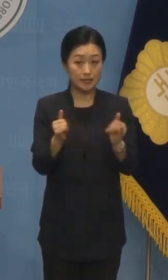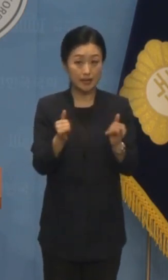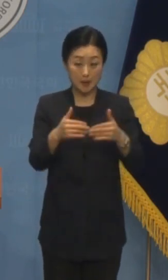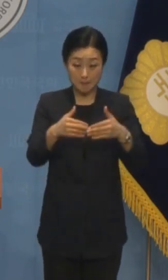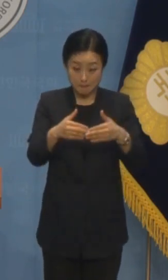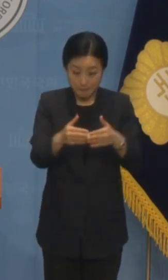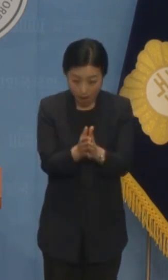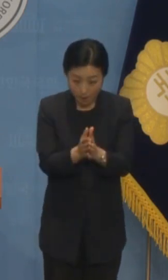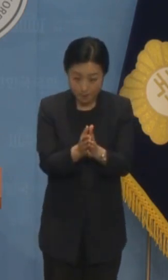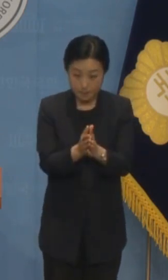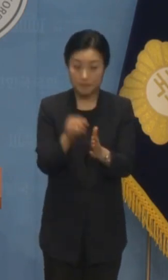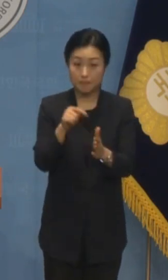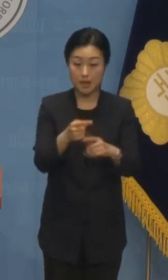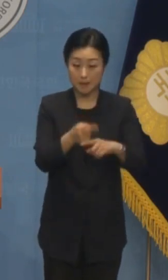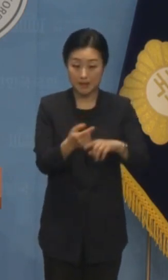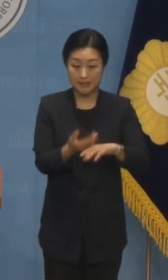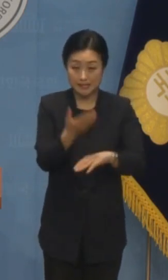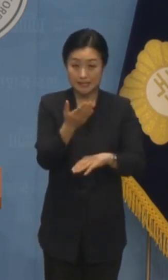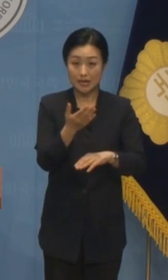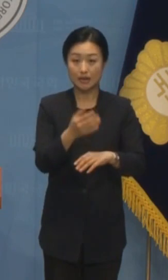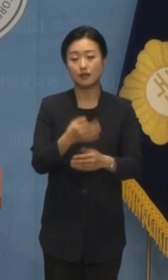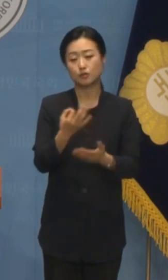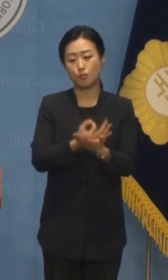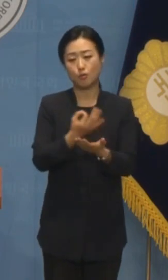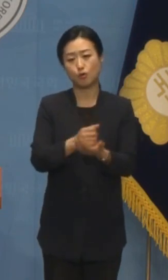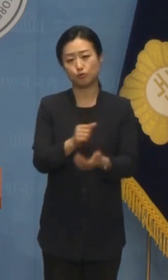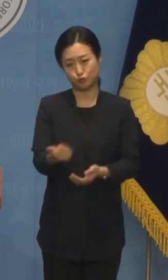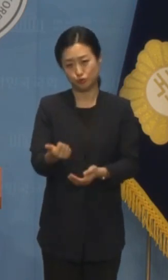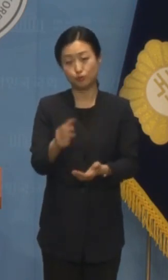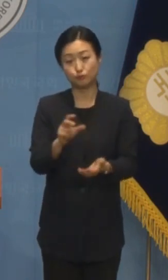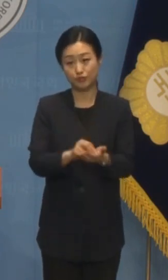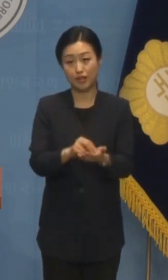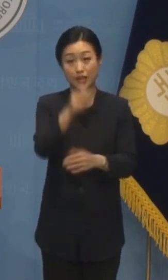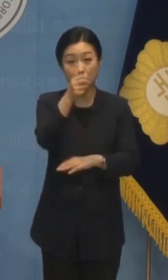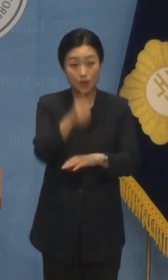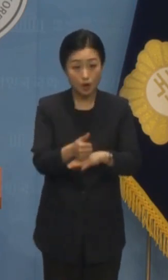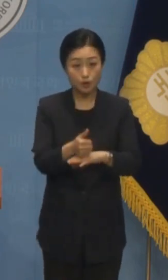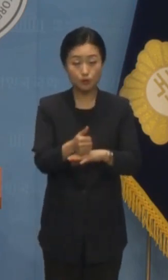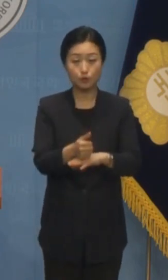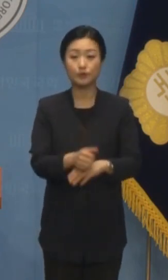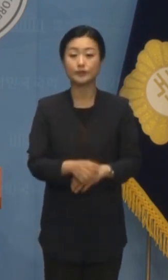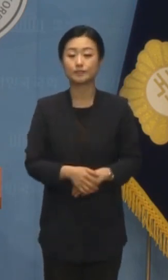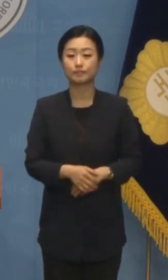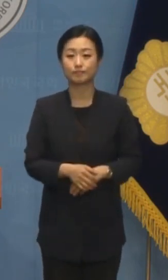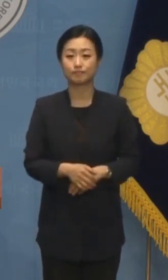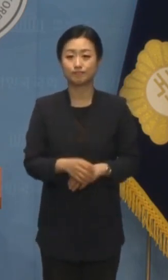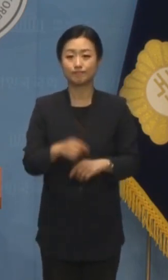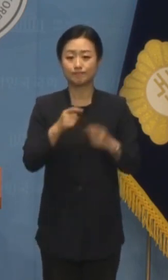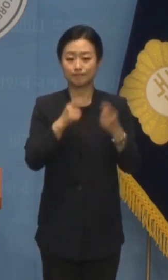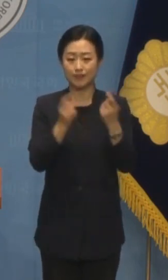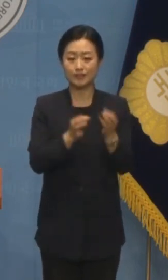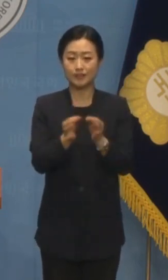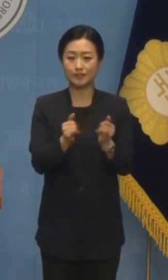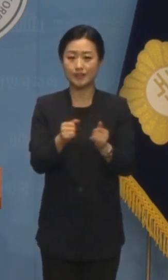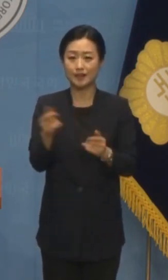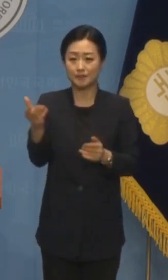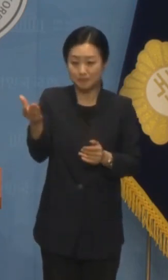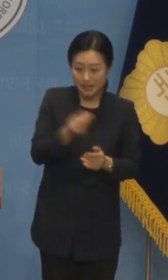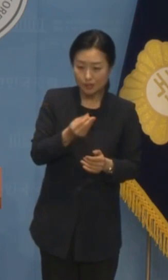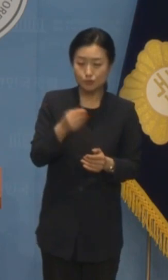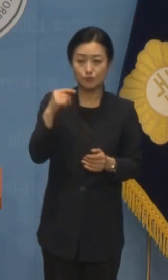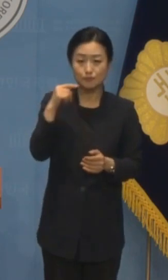절반 가까이는 당연하게도 사업 부진으로 인한 것입니다. 그 결과가 역대 최고치에 이른 자영업자 대출